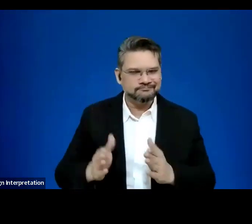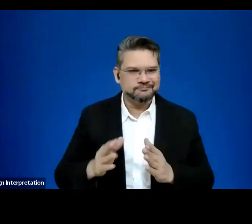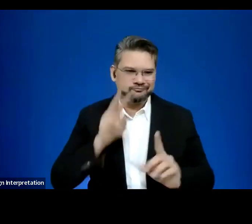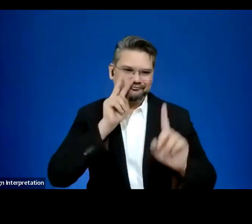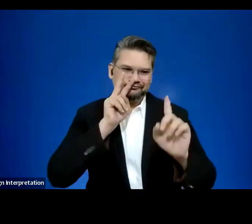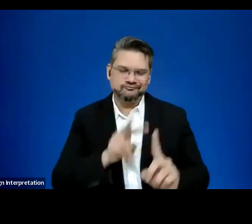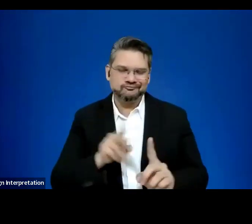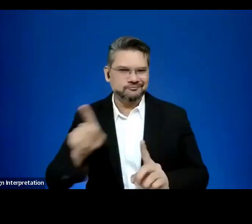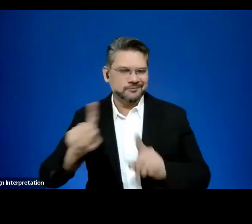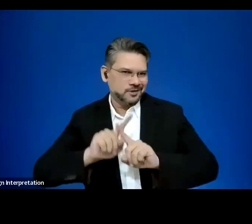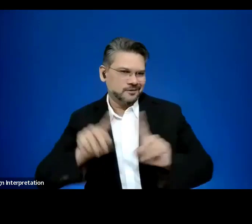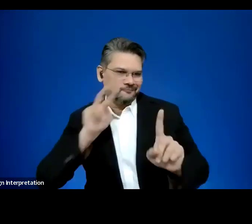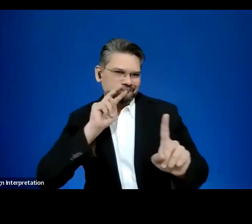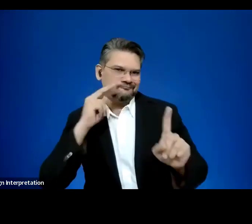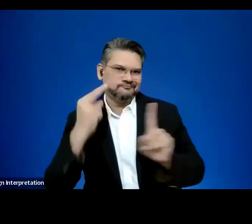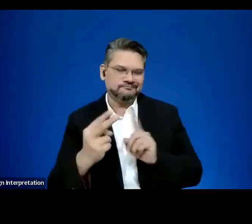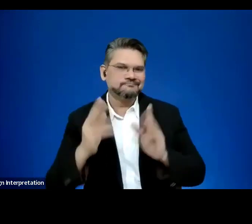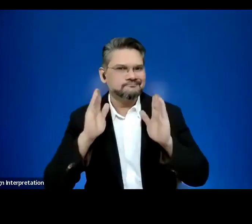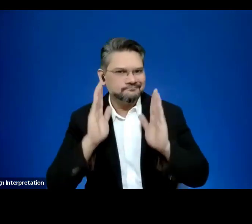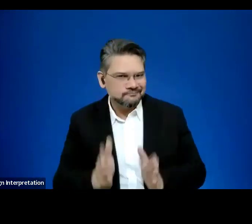导，